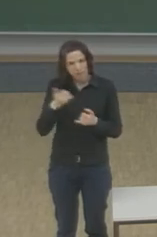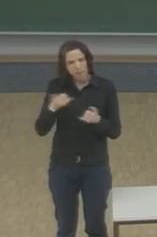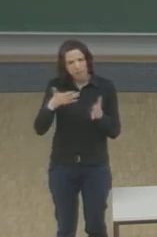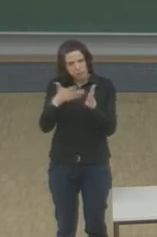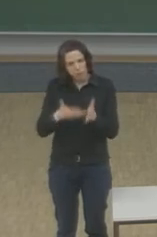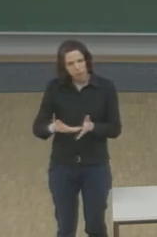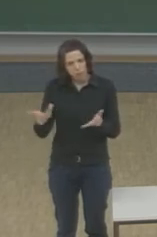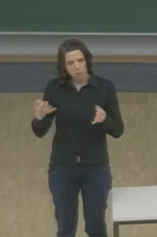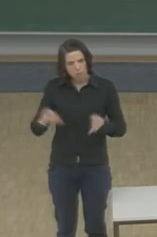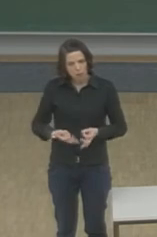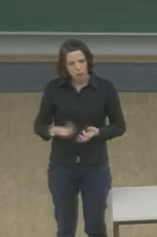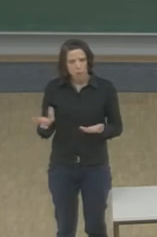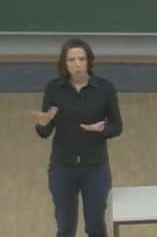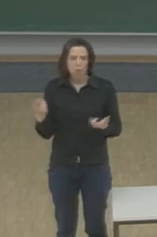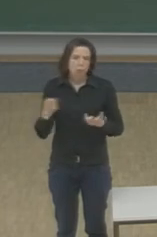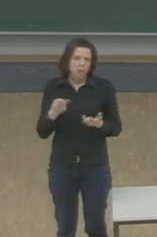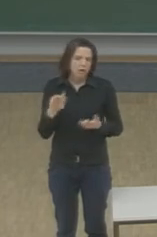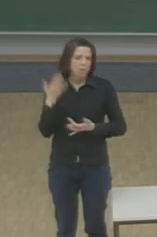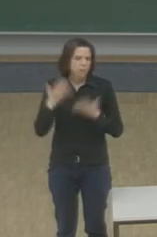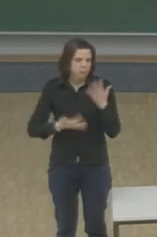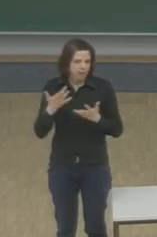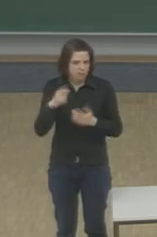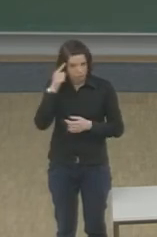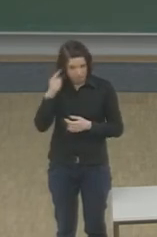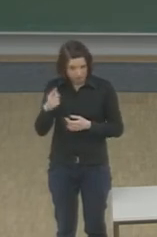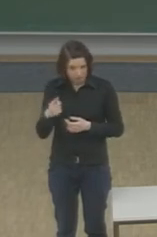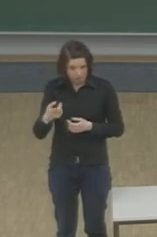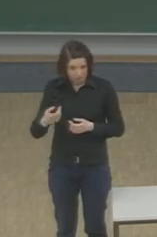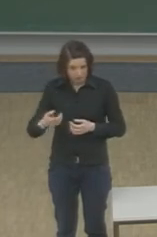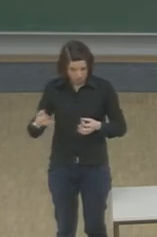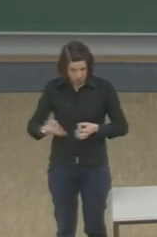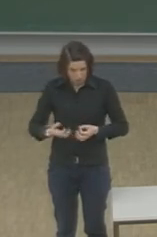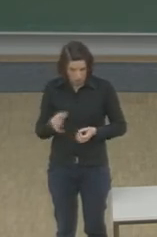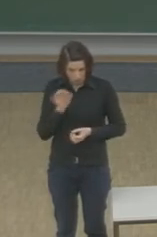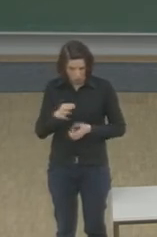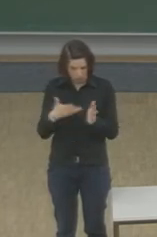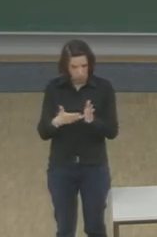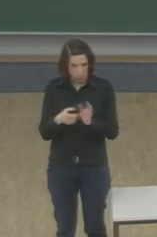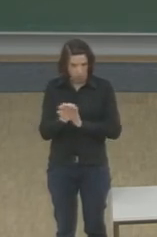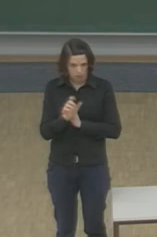überhaupt oder wenigstens in erster Linie mathematisches Wissen und Können gefragt?